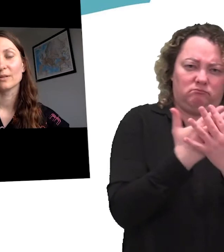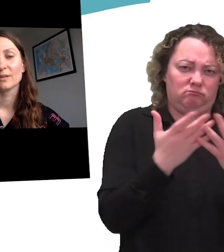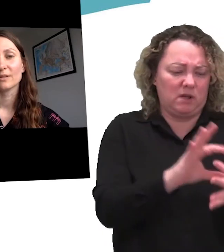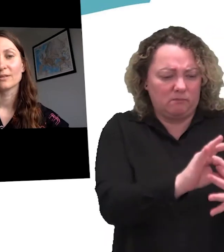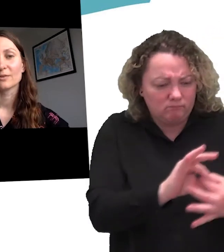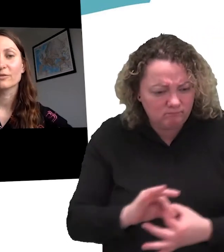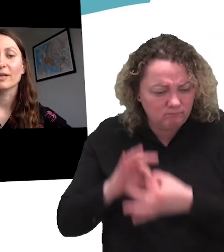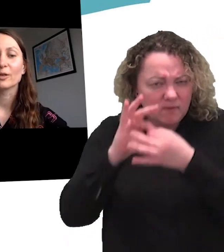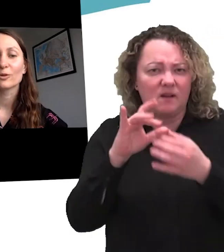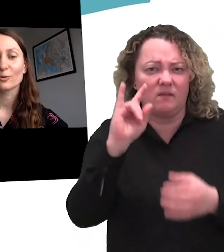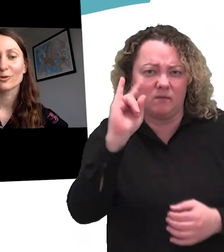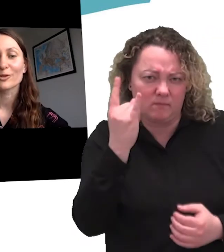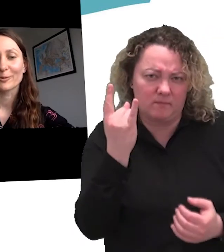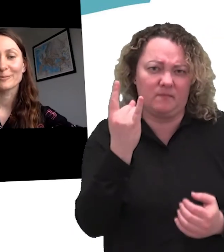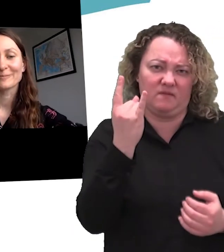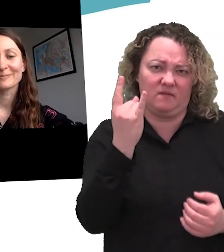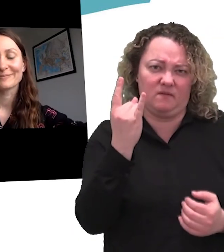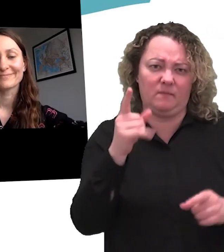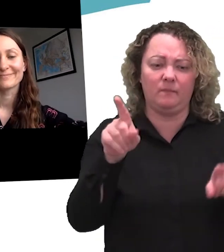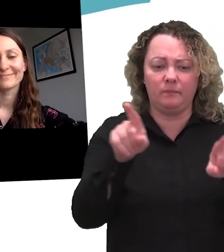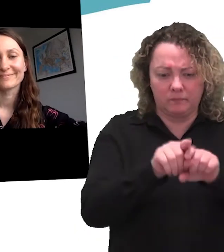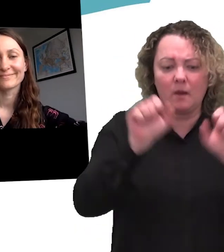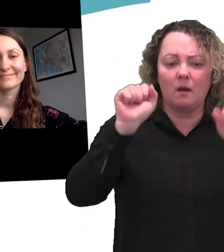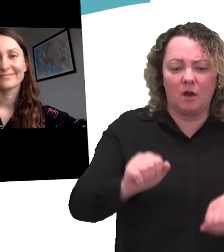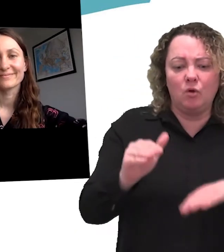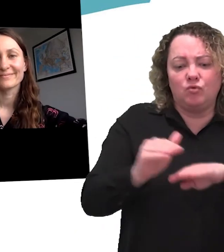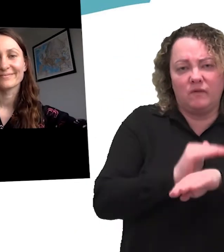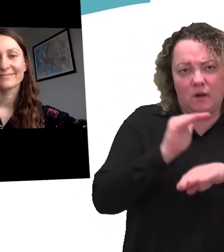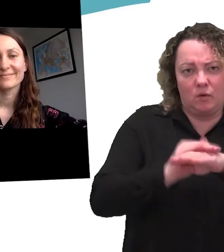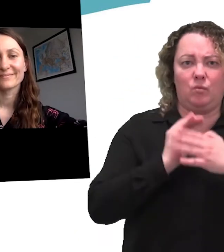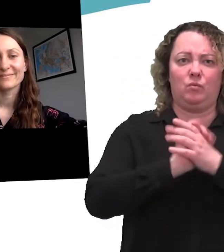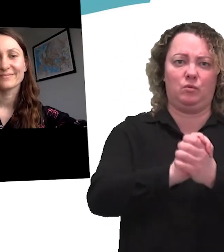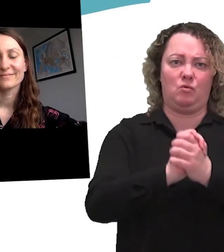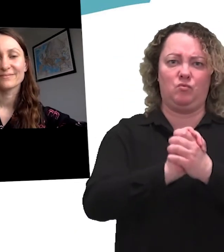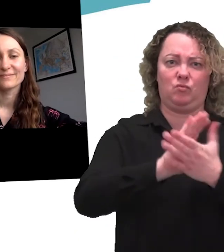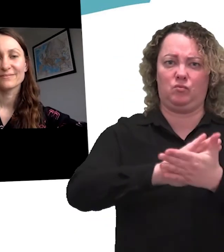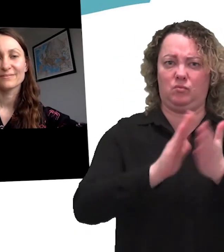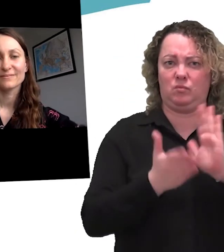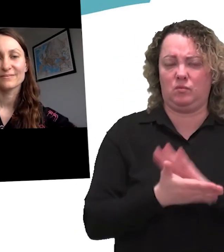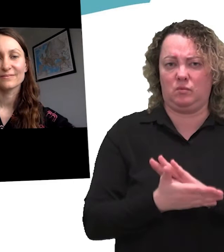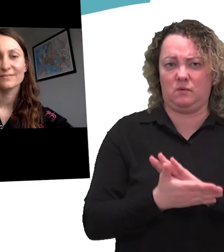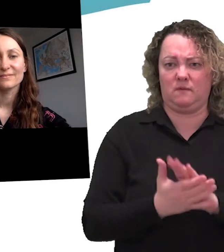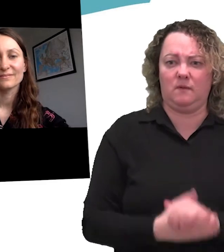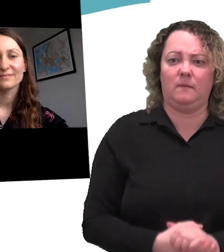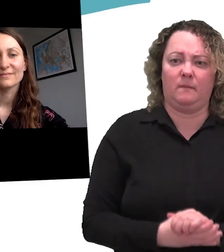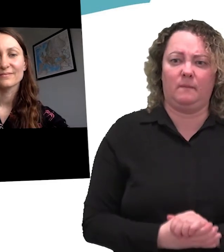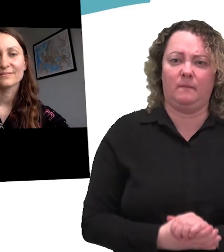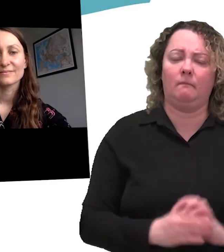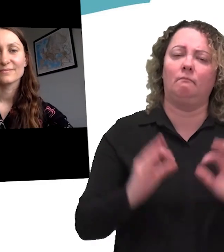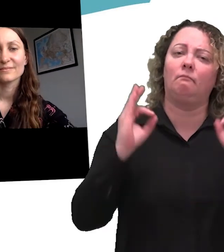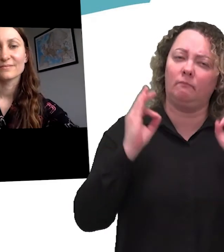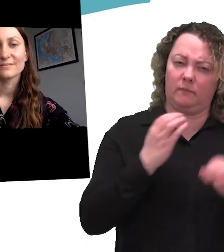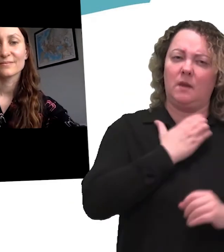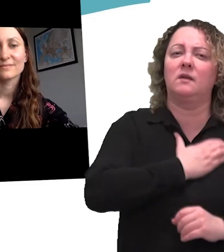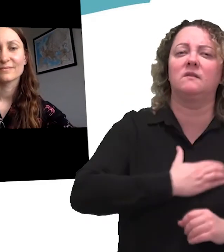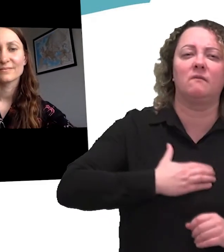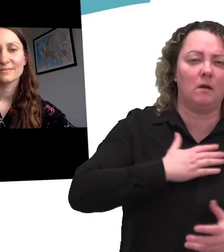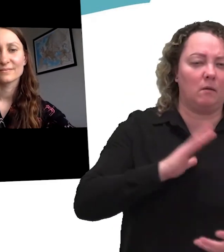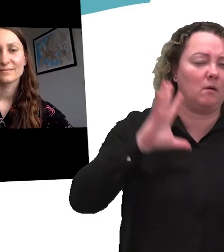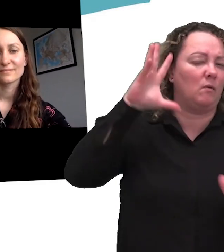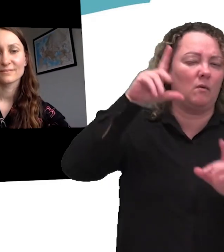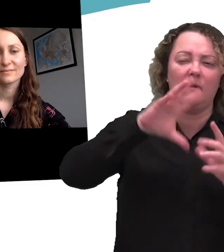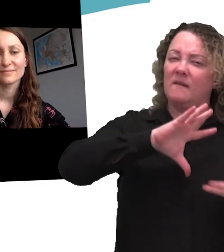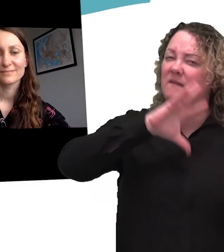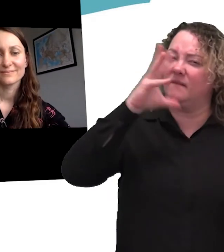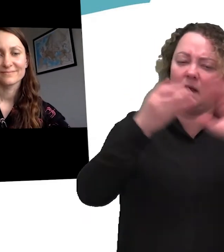galima švelniau ir draugiškiau. Ir labai svarbus dalykas viskame, ar tai desertuose,